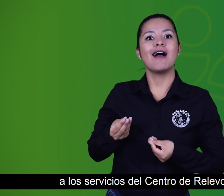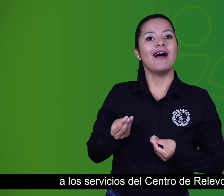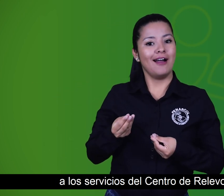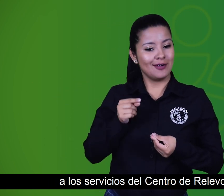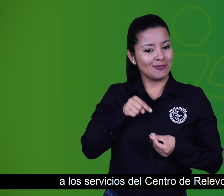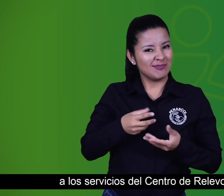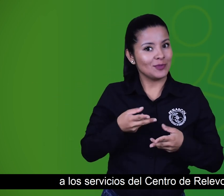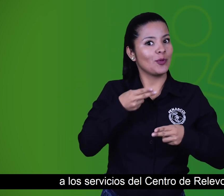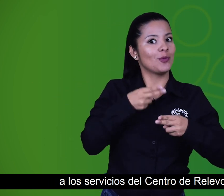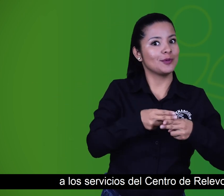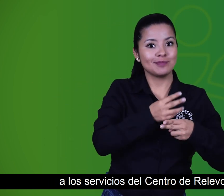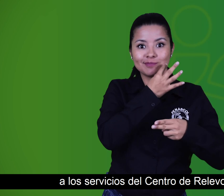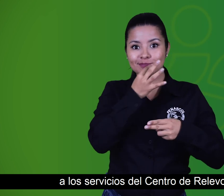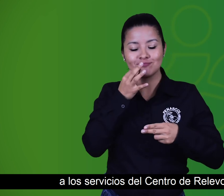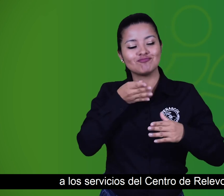los servicios del centro de relevo.